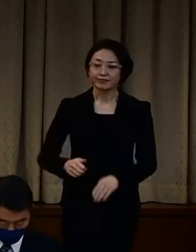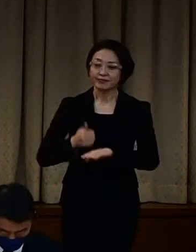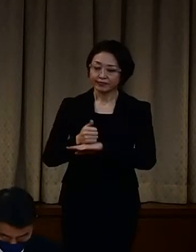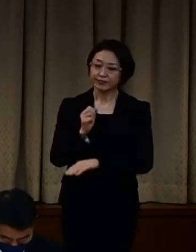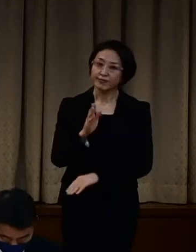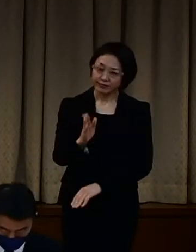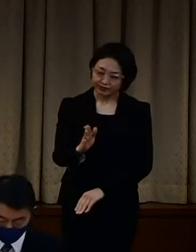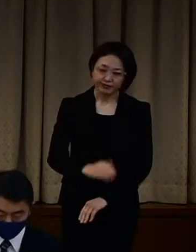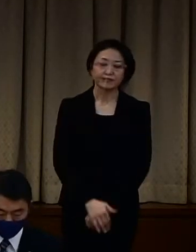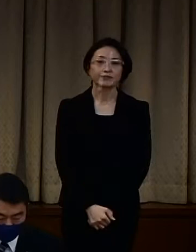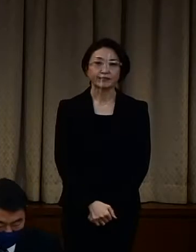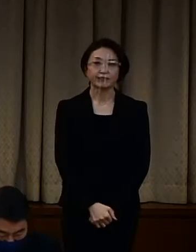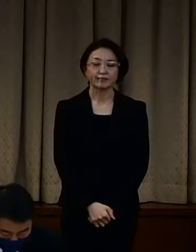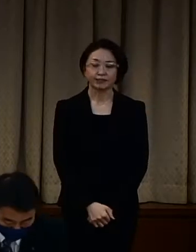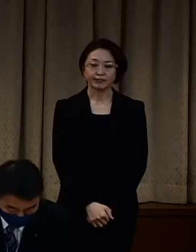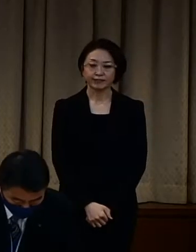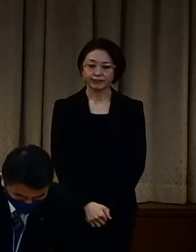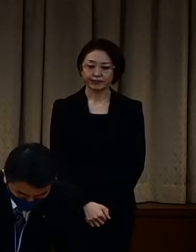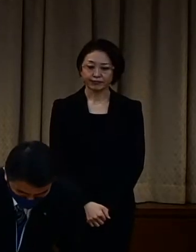くお願いいたします。